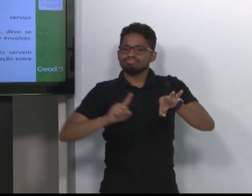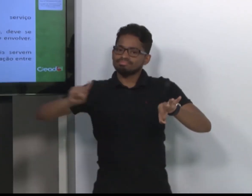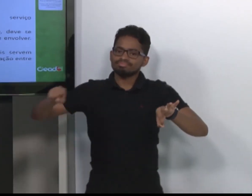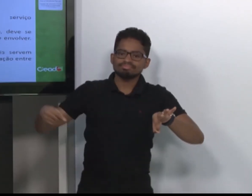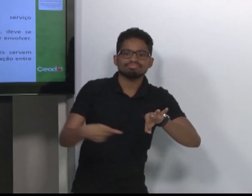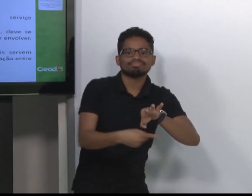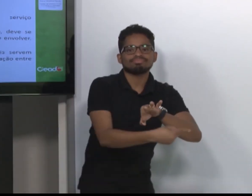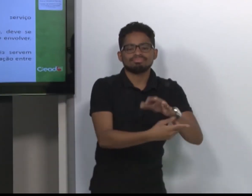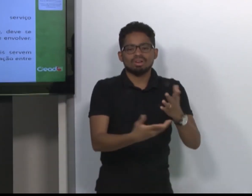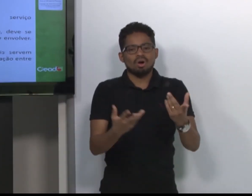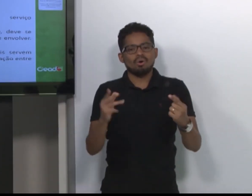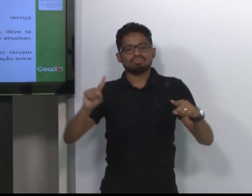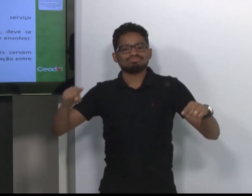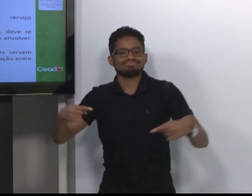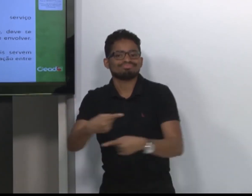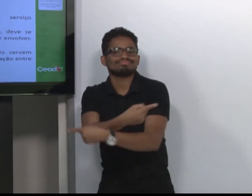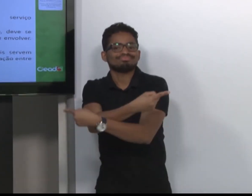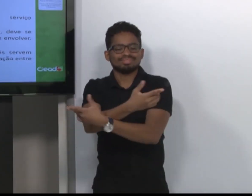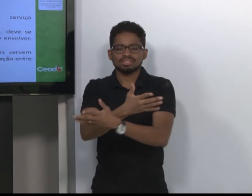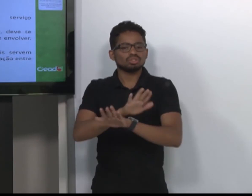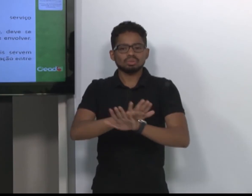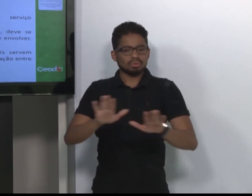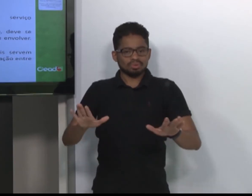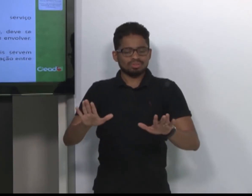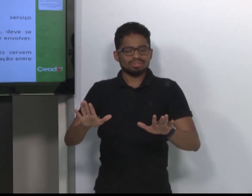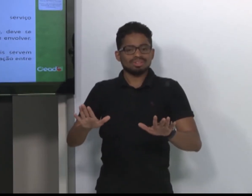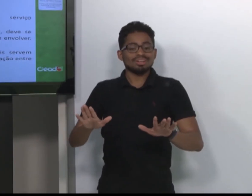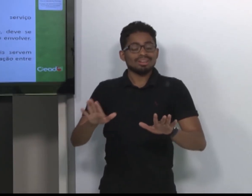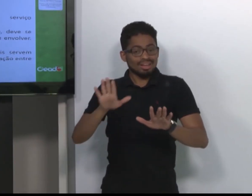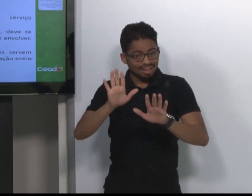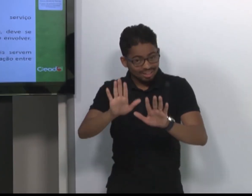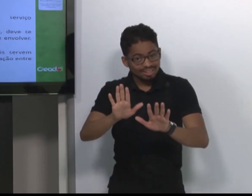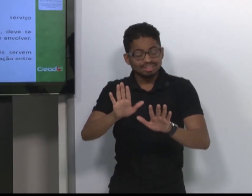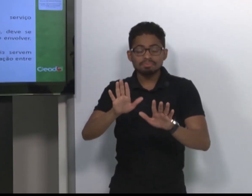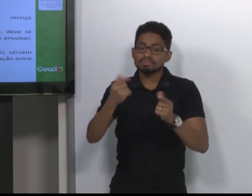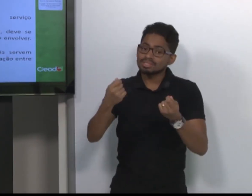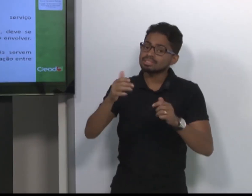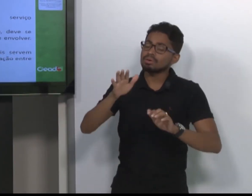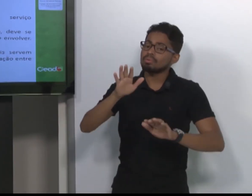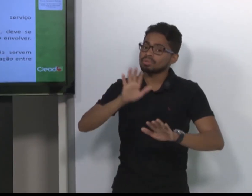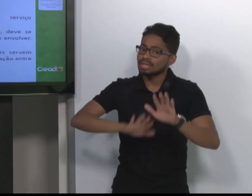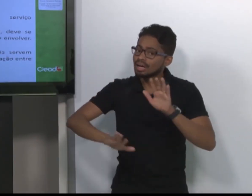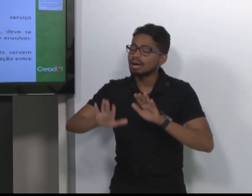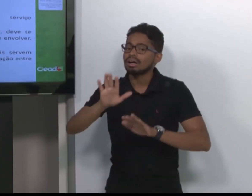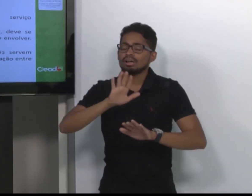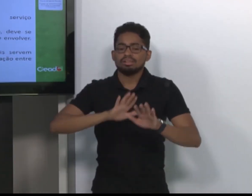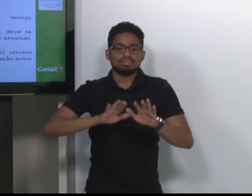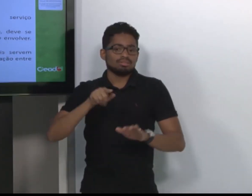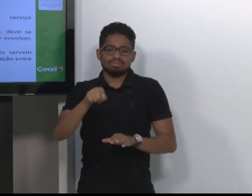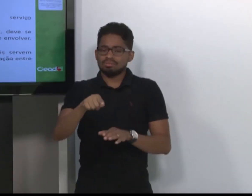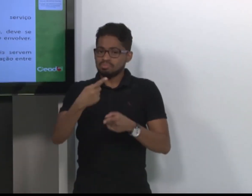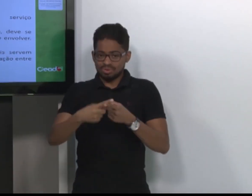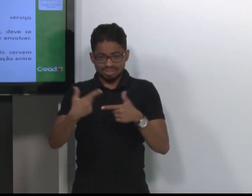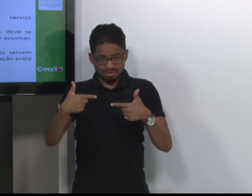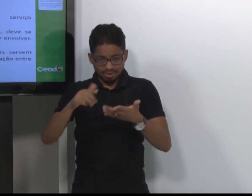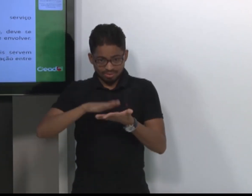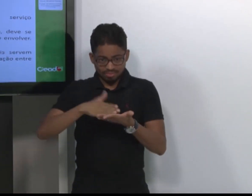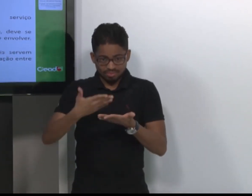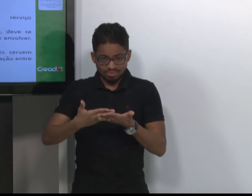somente. É necessário haver cuidado, porque é correto falar isso?